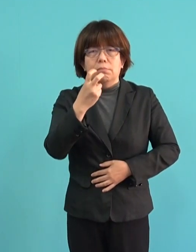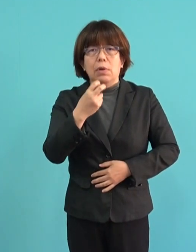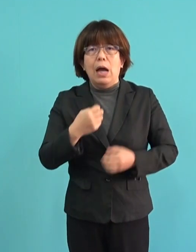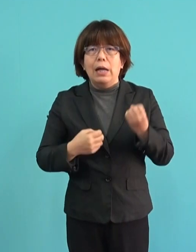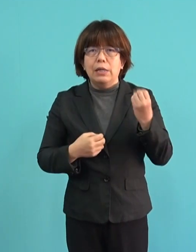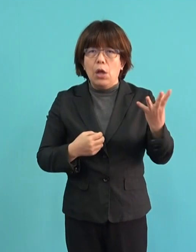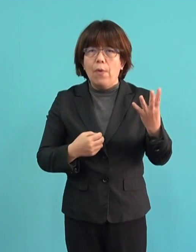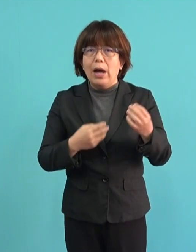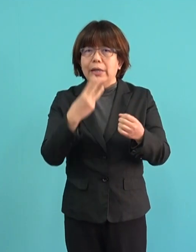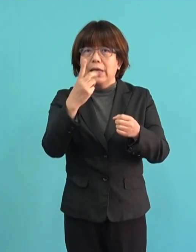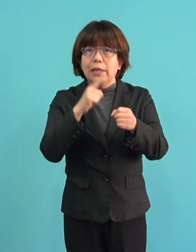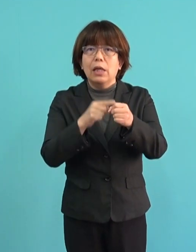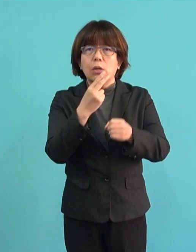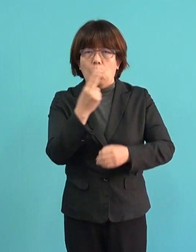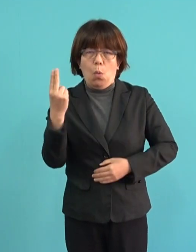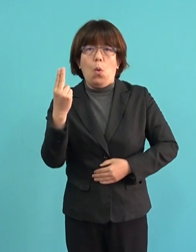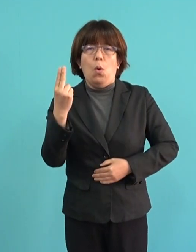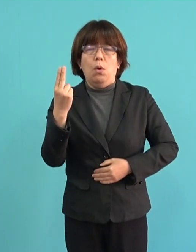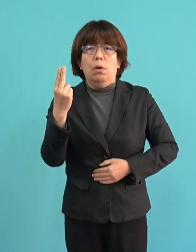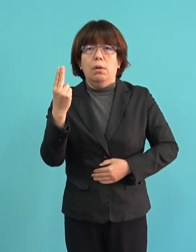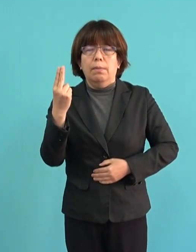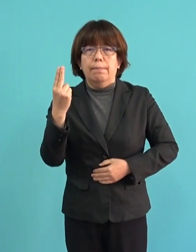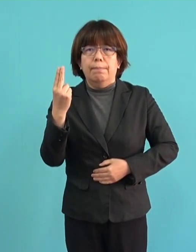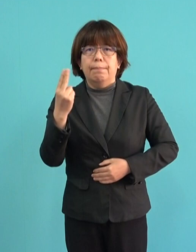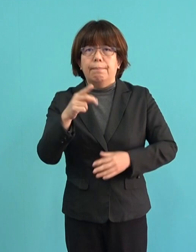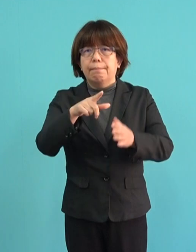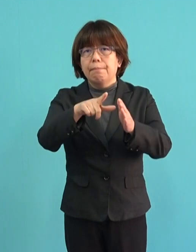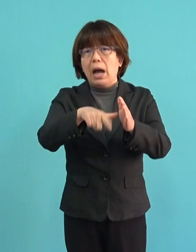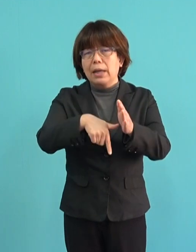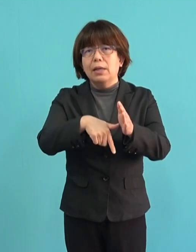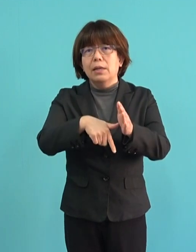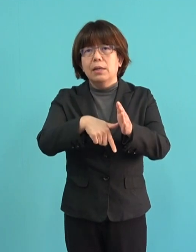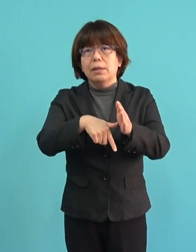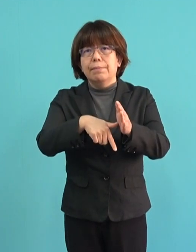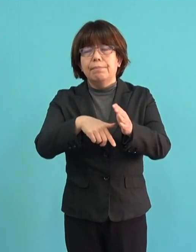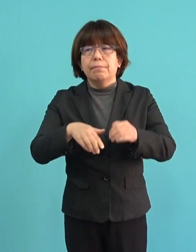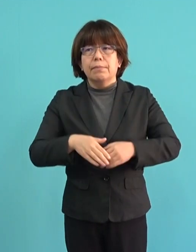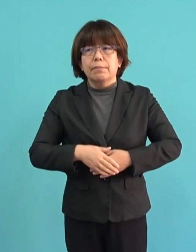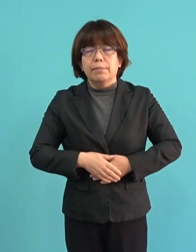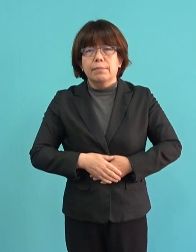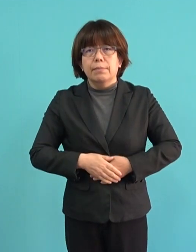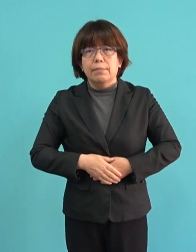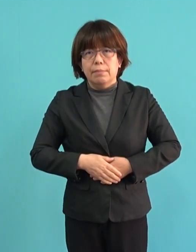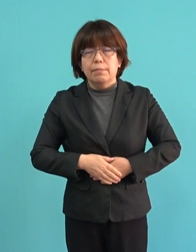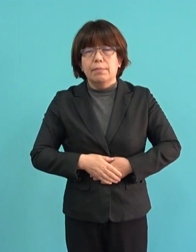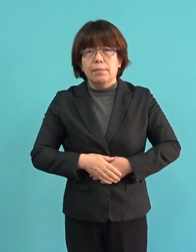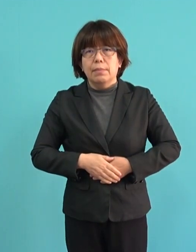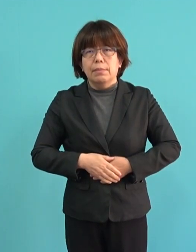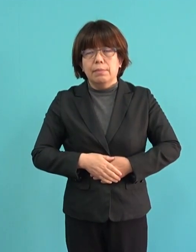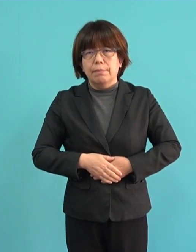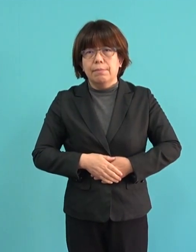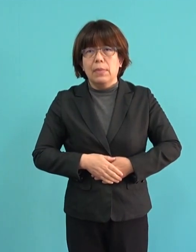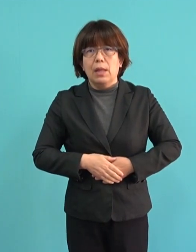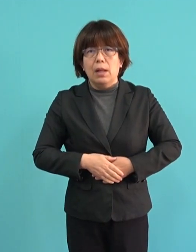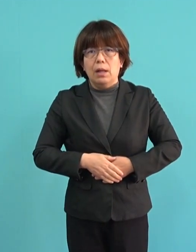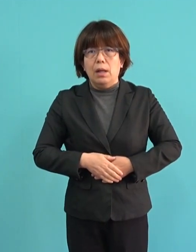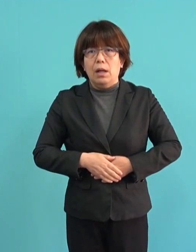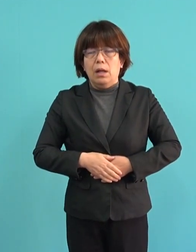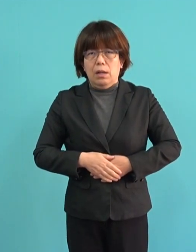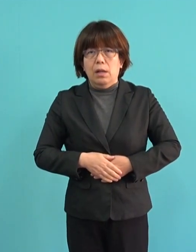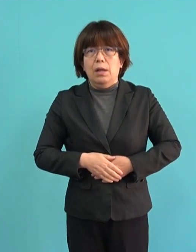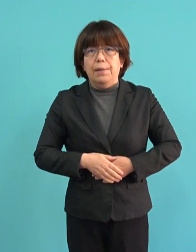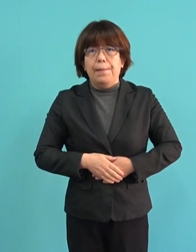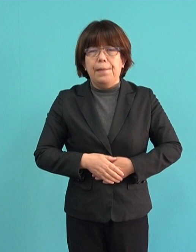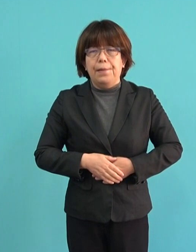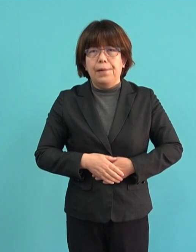令和3年度ですとはいまた詳しく説明いたしますけれども令和3年度です